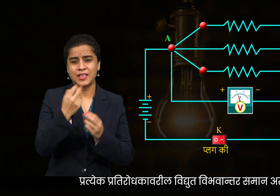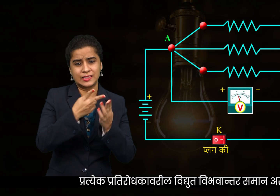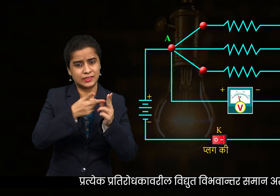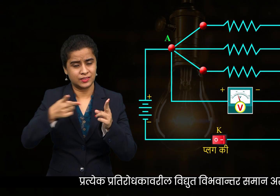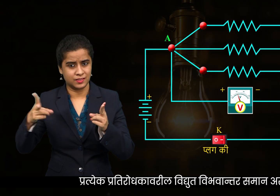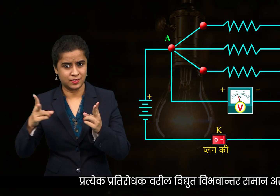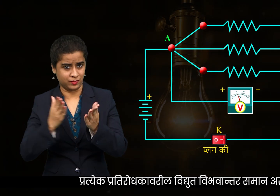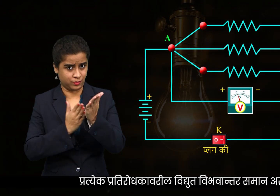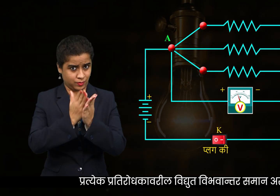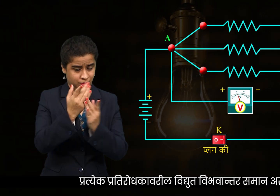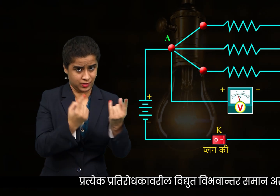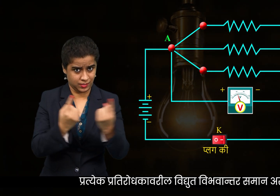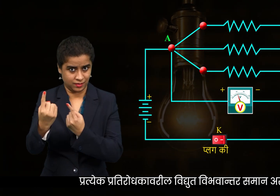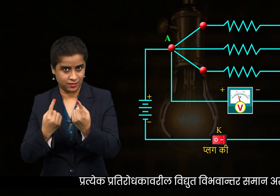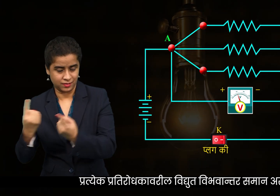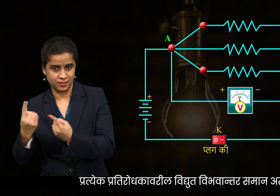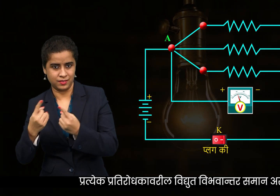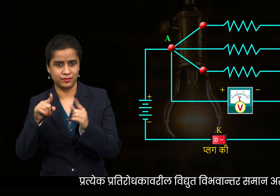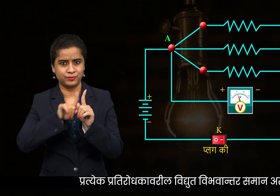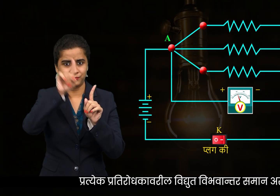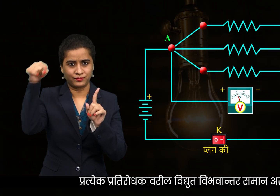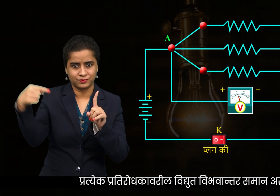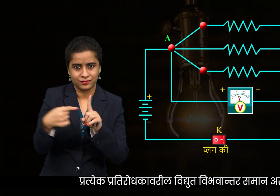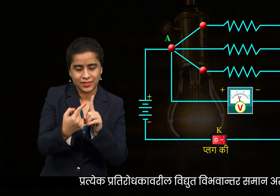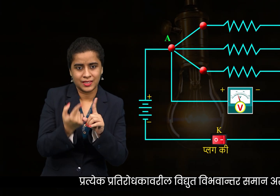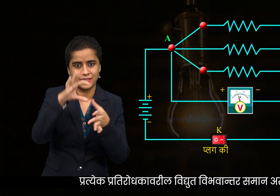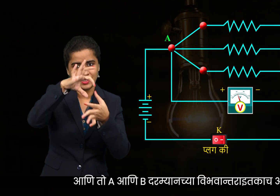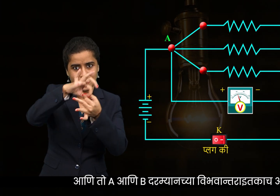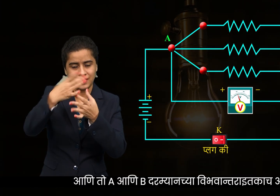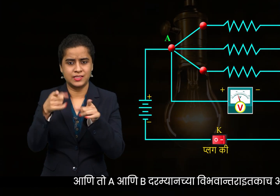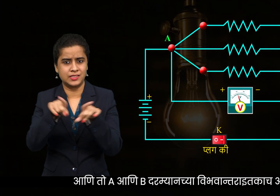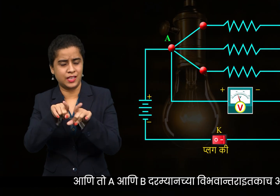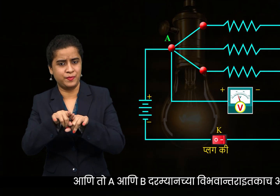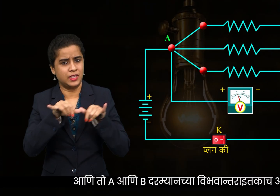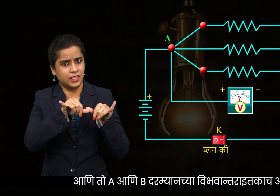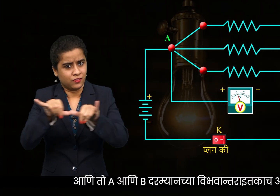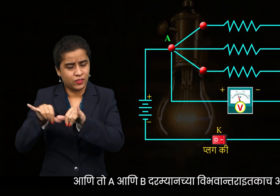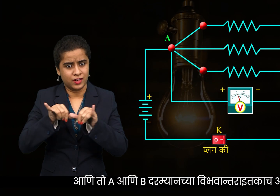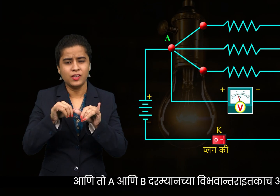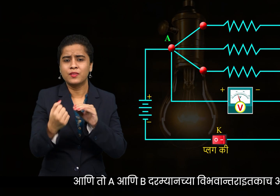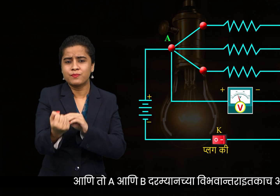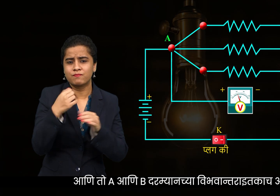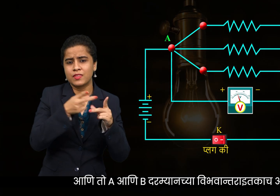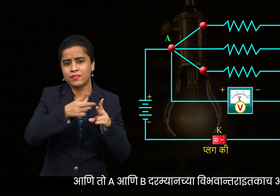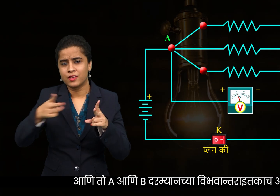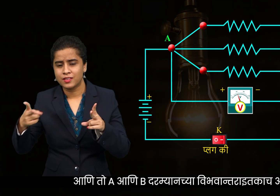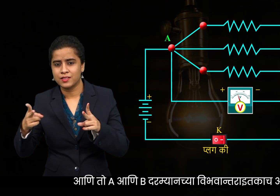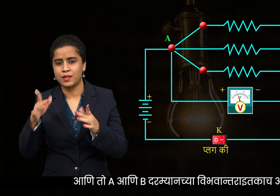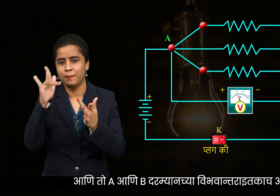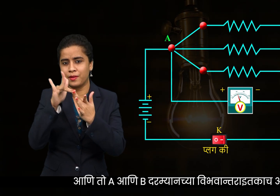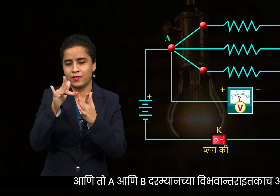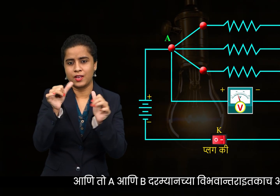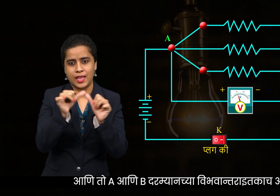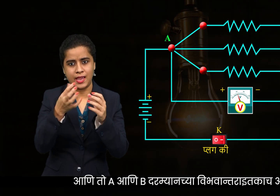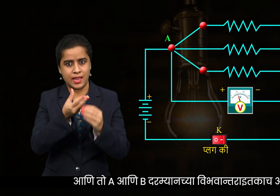प्रत्येक प्रतिरोधकावरील विद्युत विभवांतर समान असतो आणि तो A आणि B दरम्यानच्या विभवांतरा